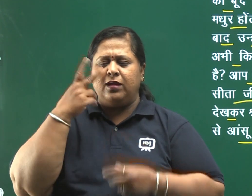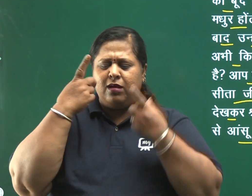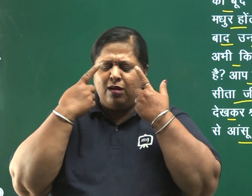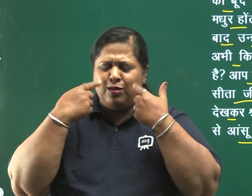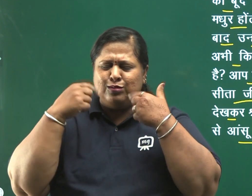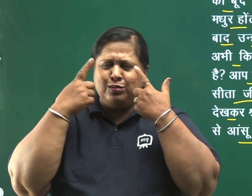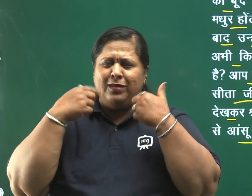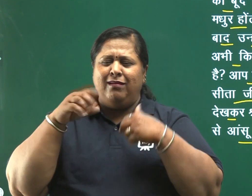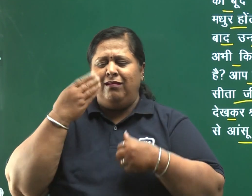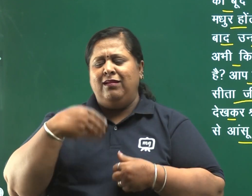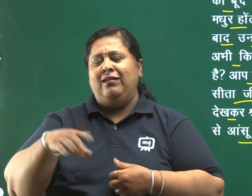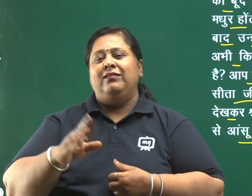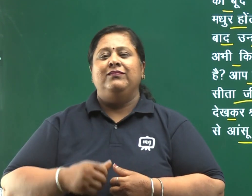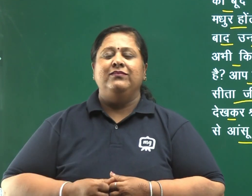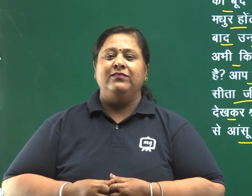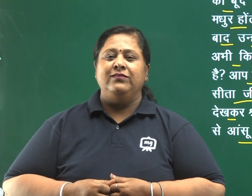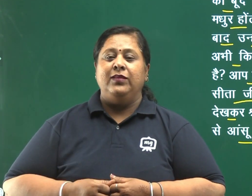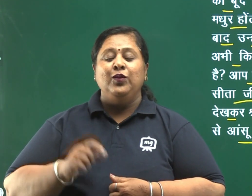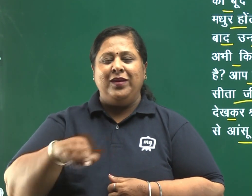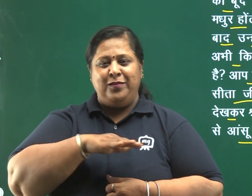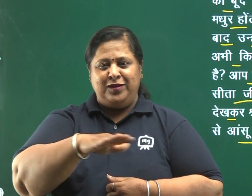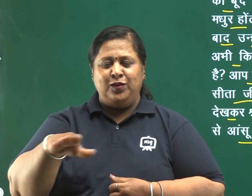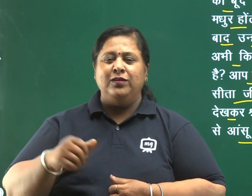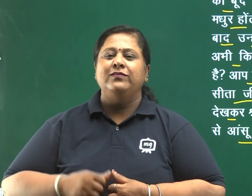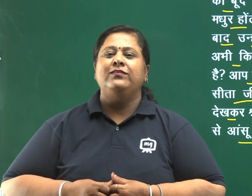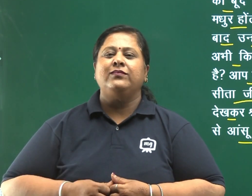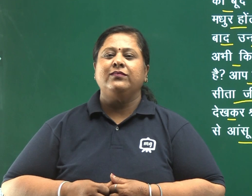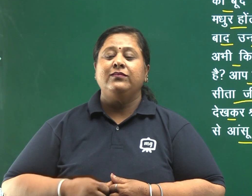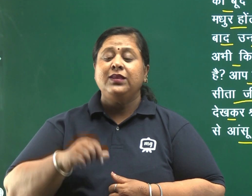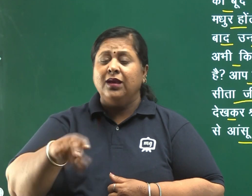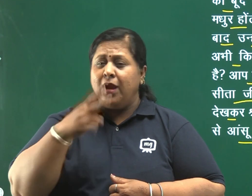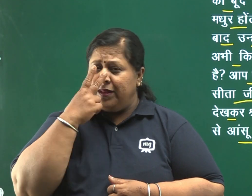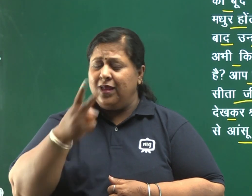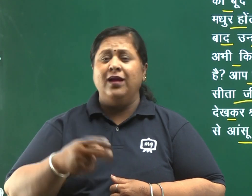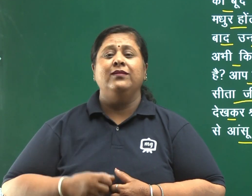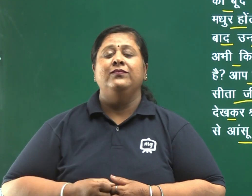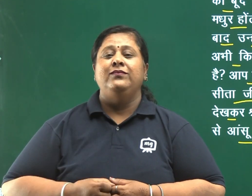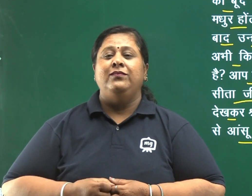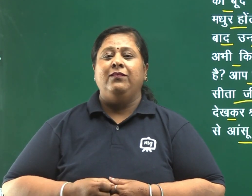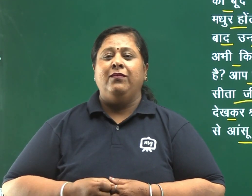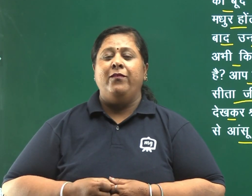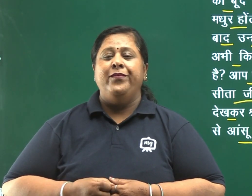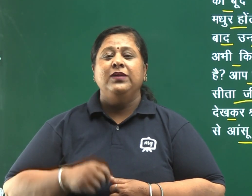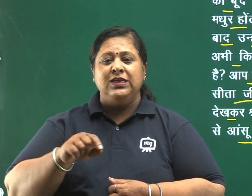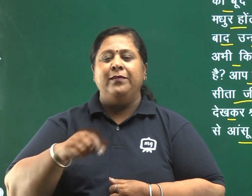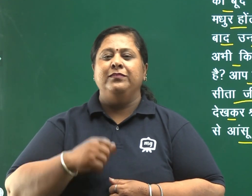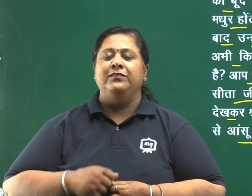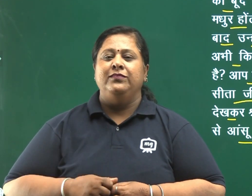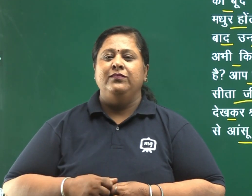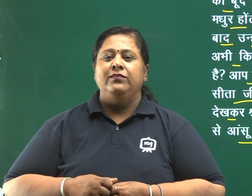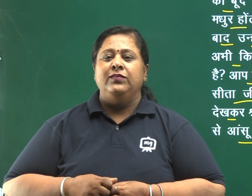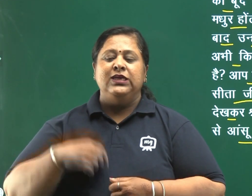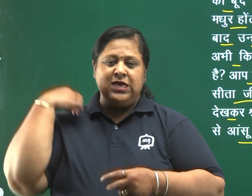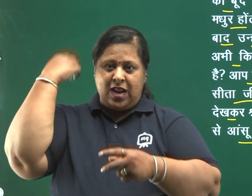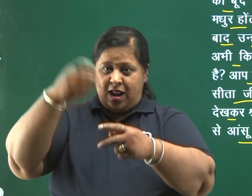आंसू बहने लगे। तो प्यारे बच्चों, यहाँ हमने देखा कि जब